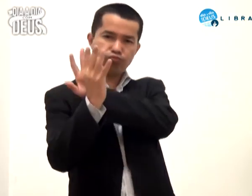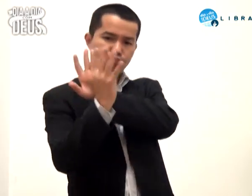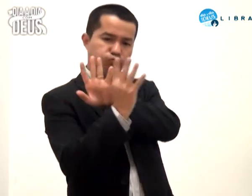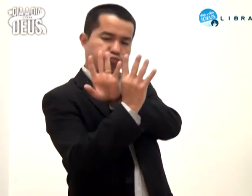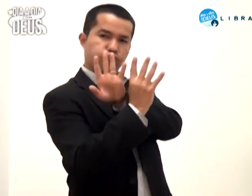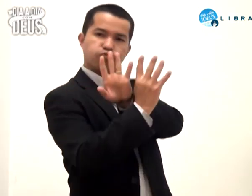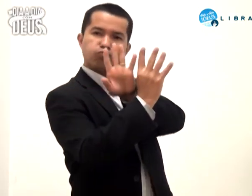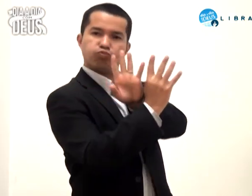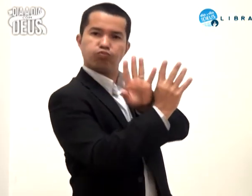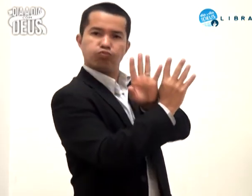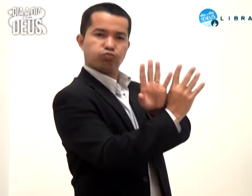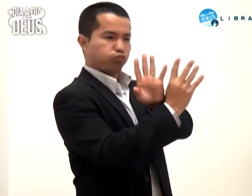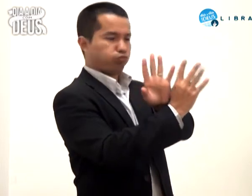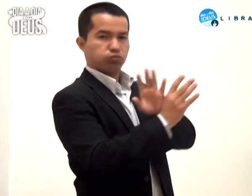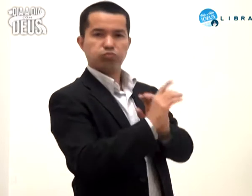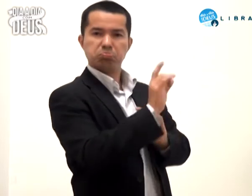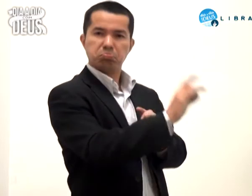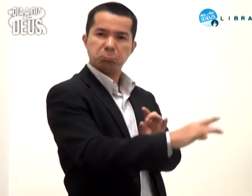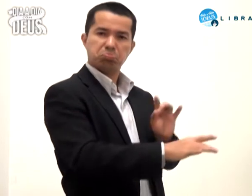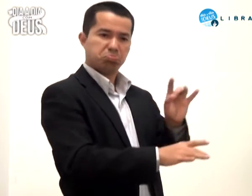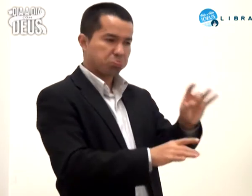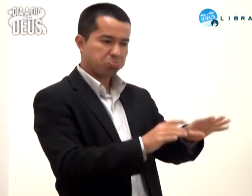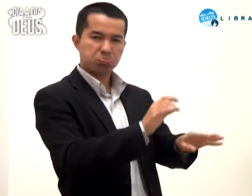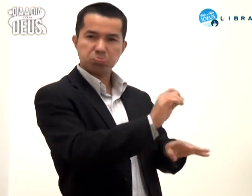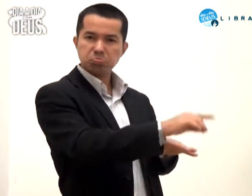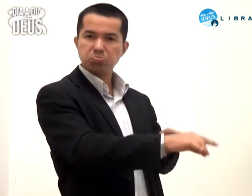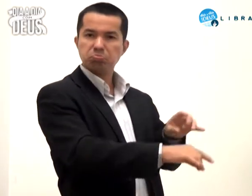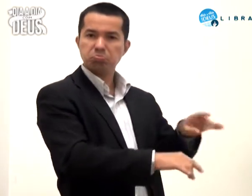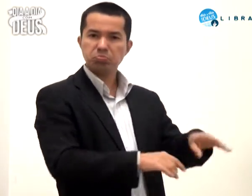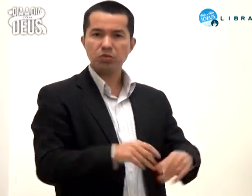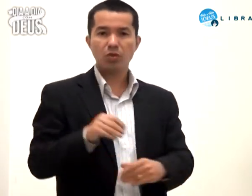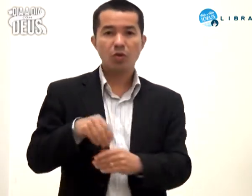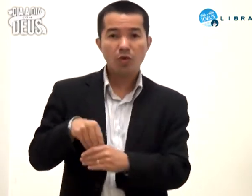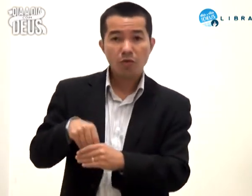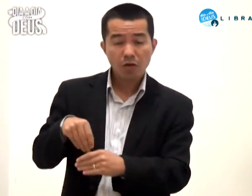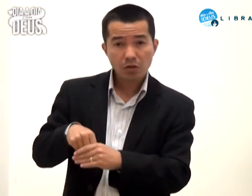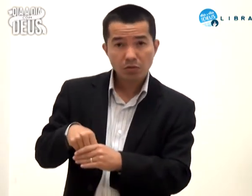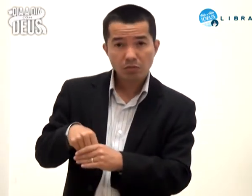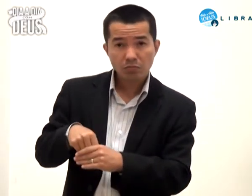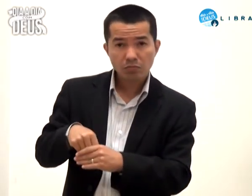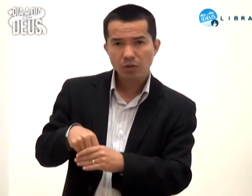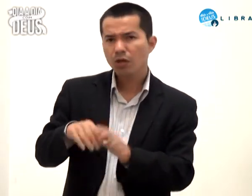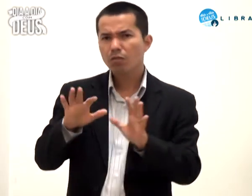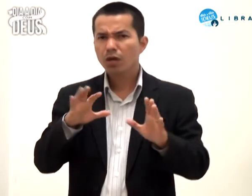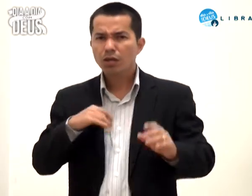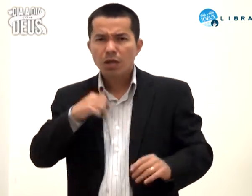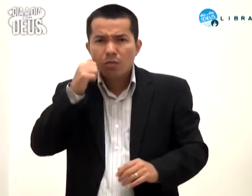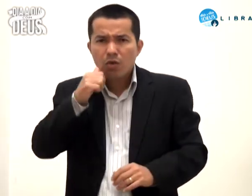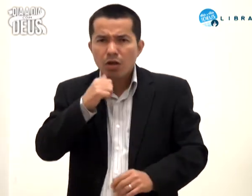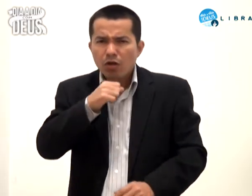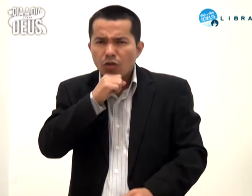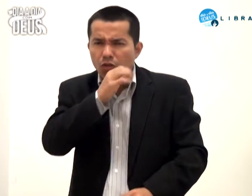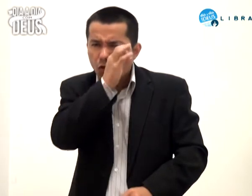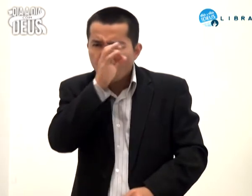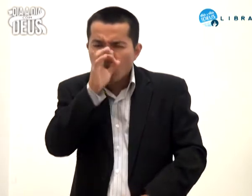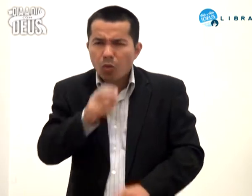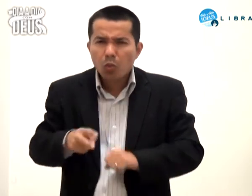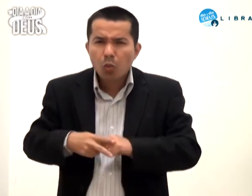ofertório. E vão passando as pessoas e vão depositando várias ofertas ali nos gasofilácios